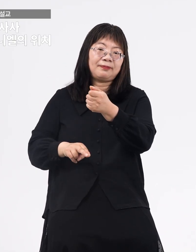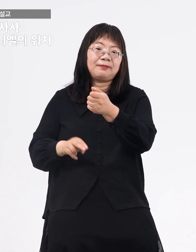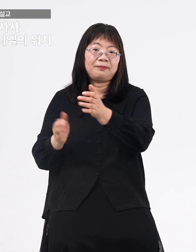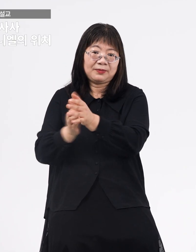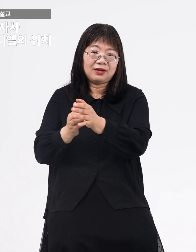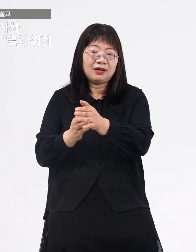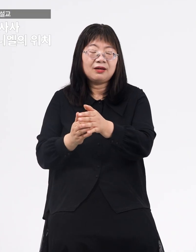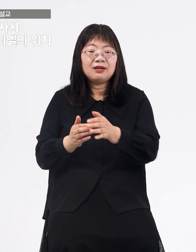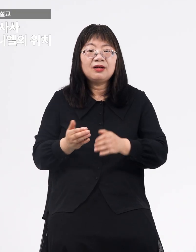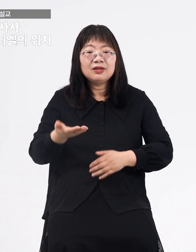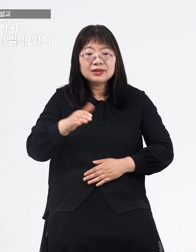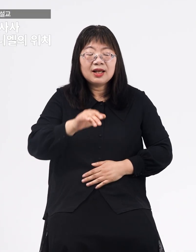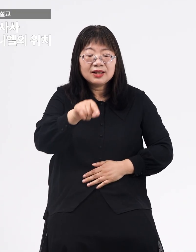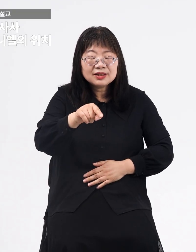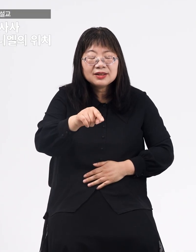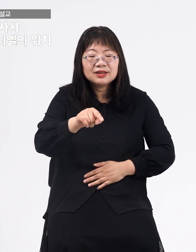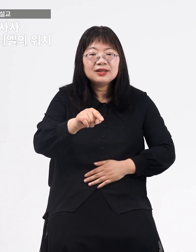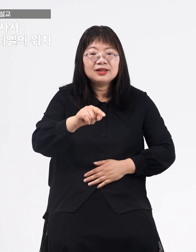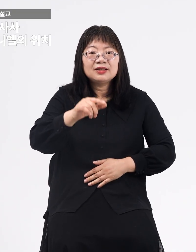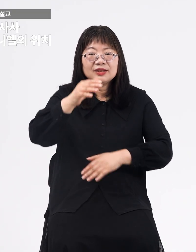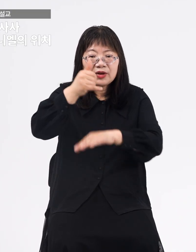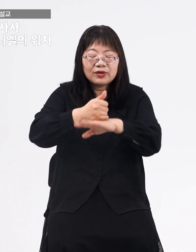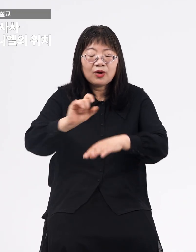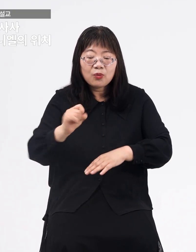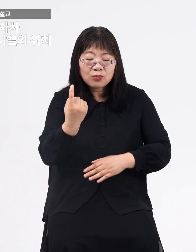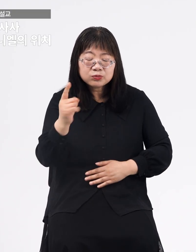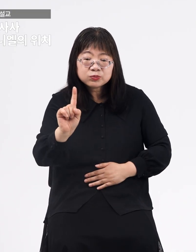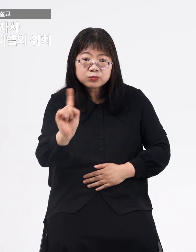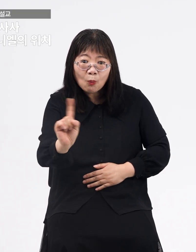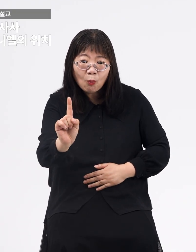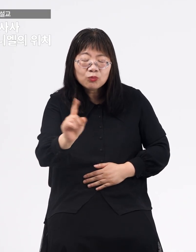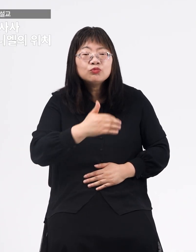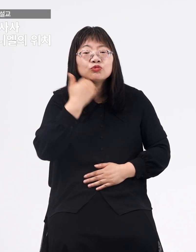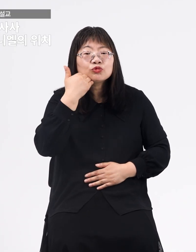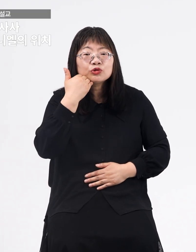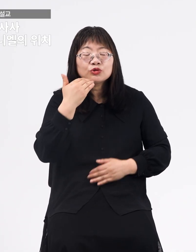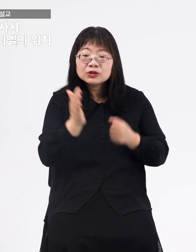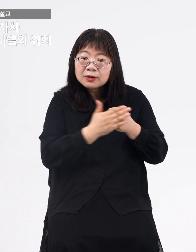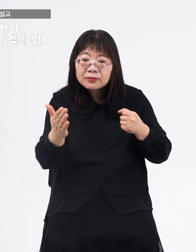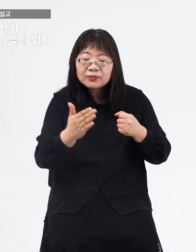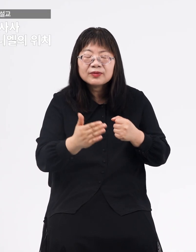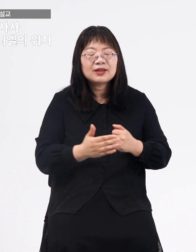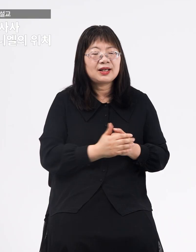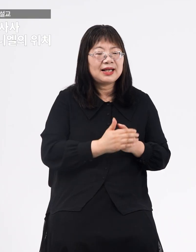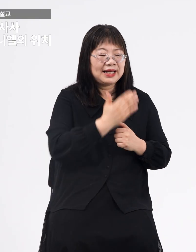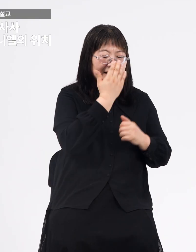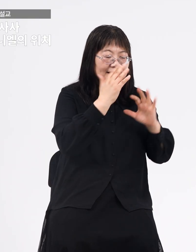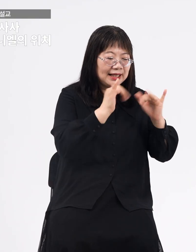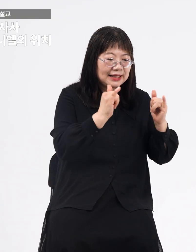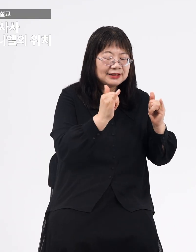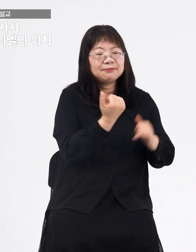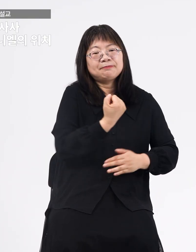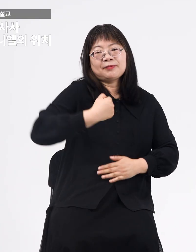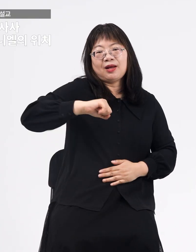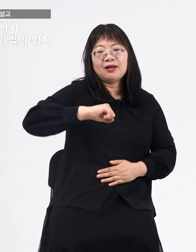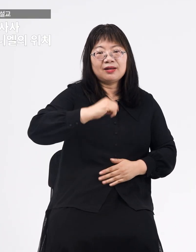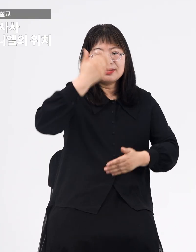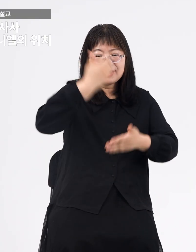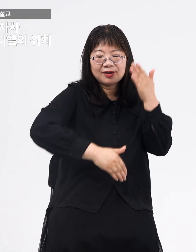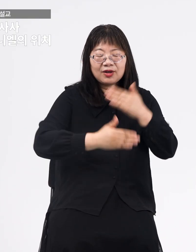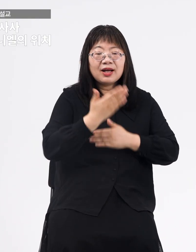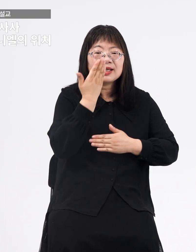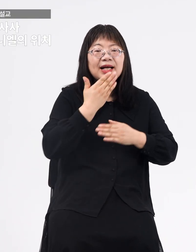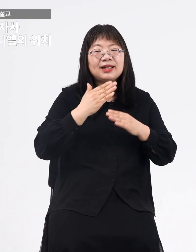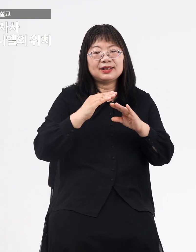결과는 누가 뿌린 겁니까? 그들이 불순종해서 남겨놓은 열매들이에요.